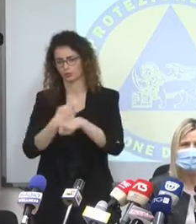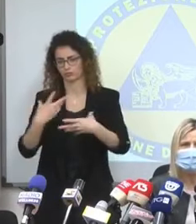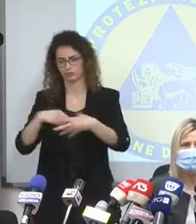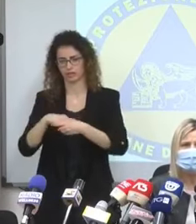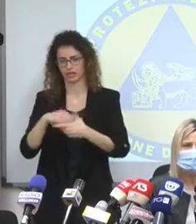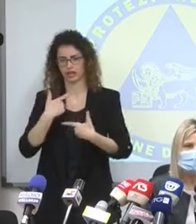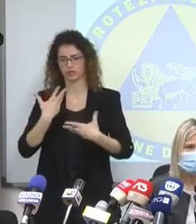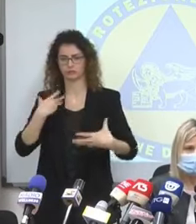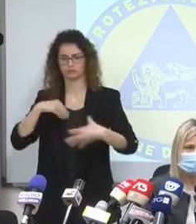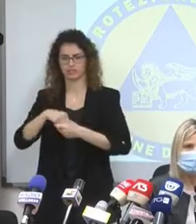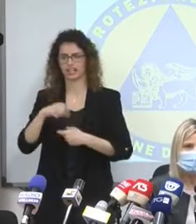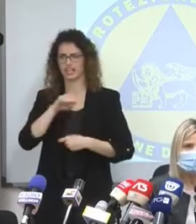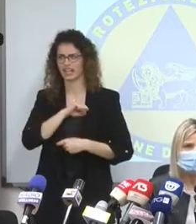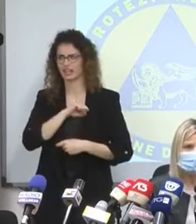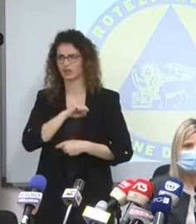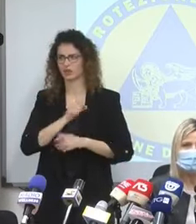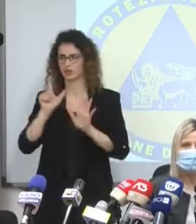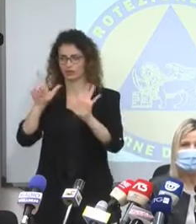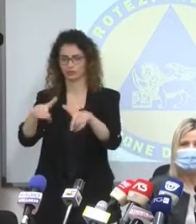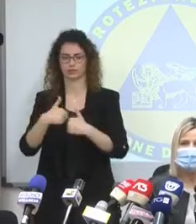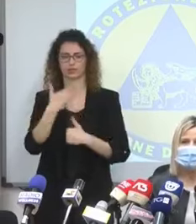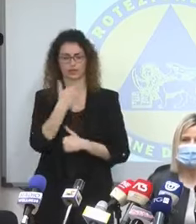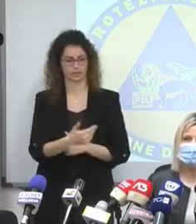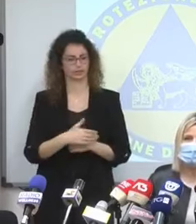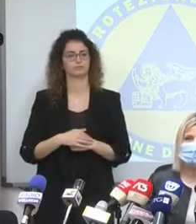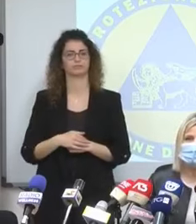sembra, la settimana prossima su questo.